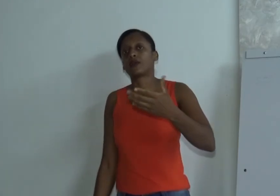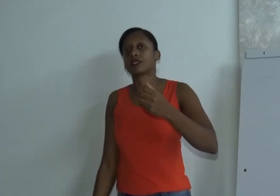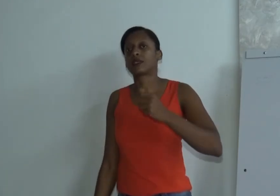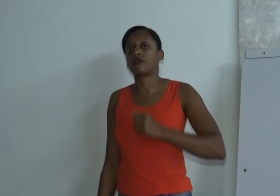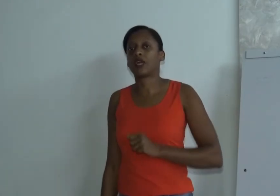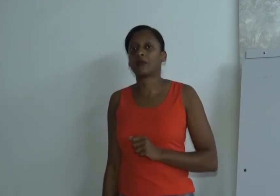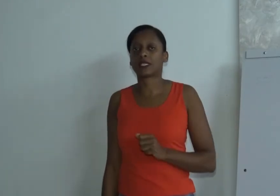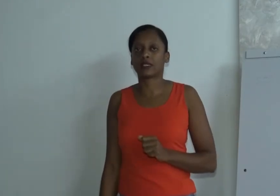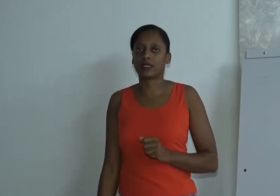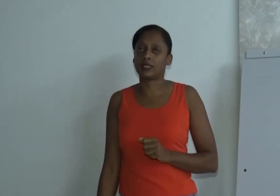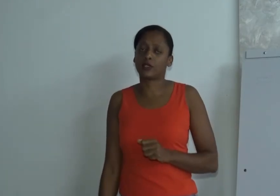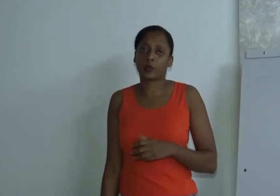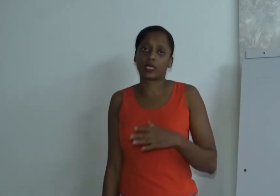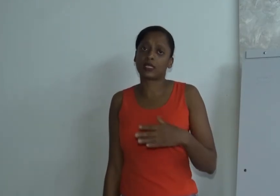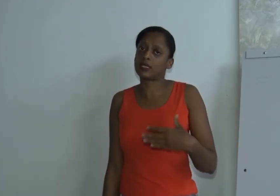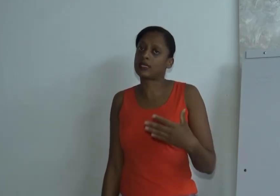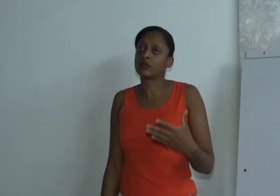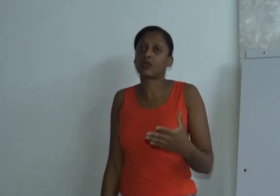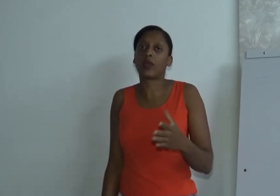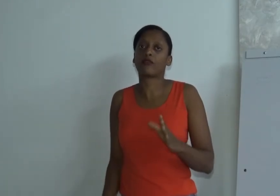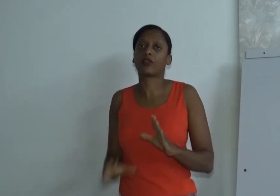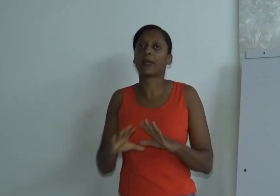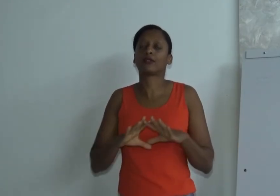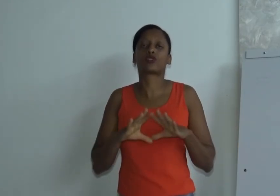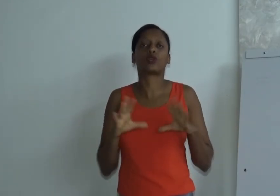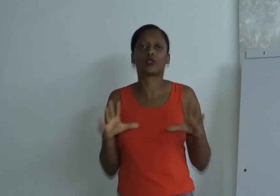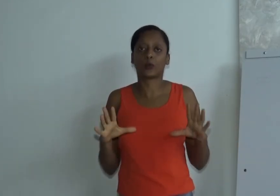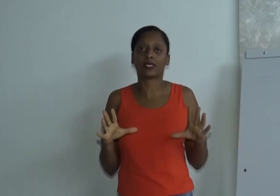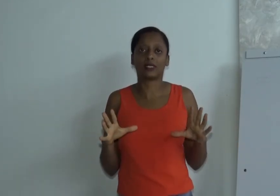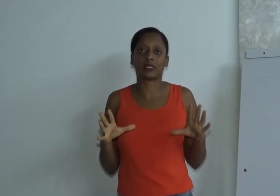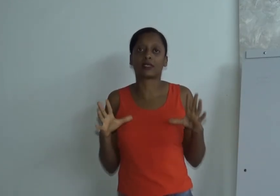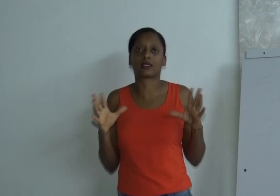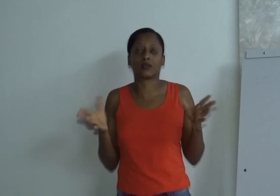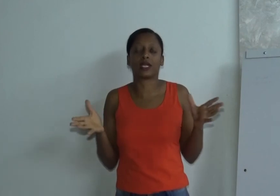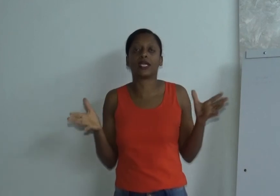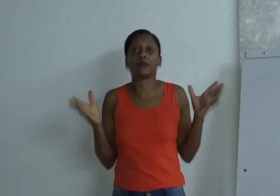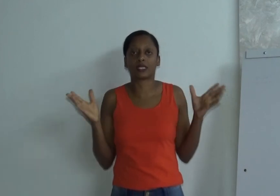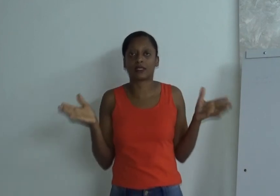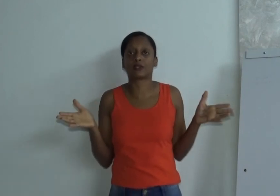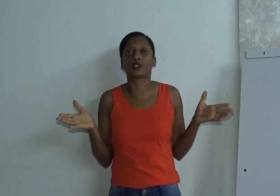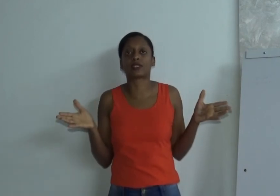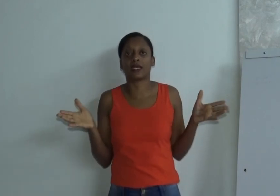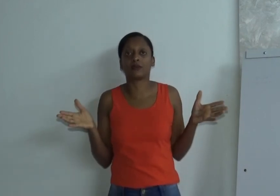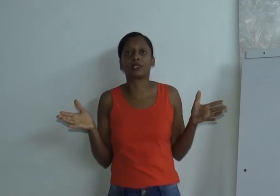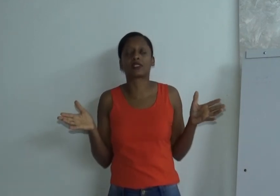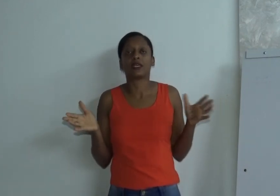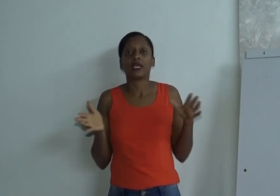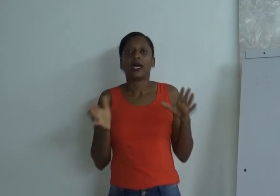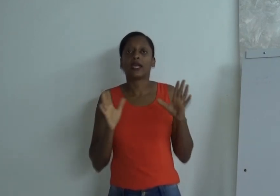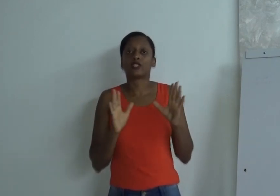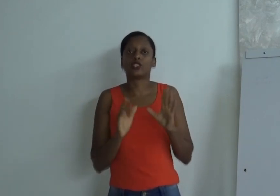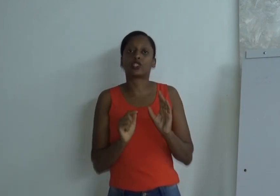células que formam esse tecido? Porque esse tecido não é formado só de matriz extracelular, ele precisa de células. Aí a gente